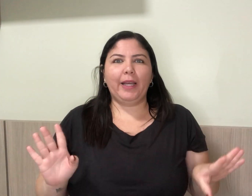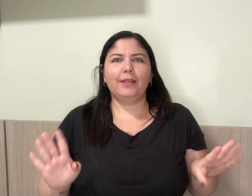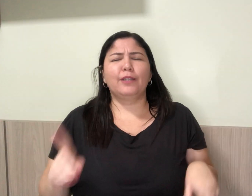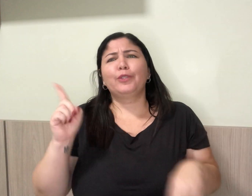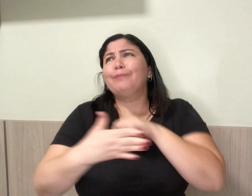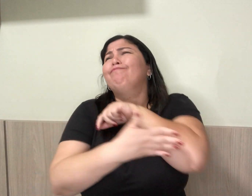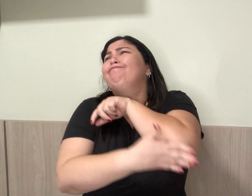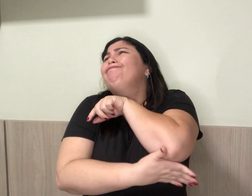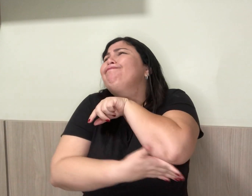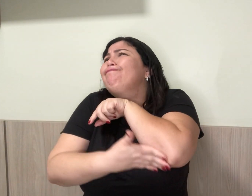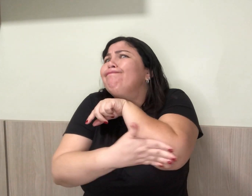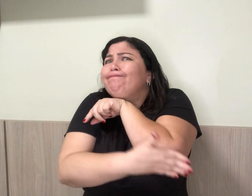explicação. Então ela...